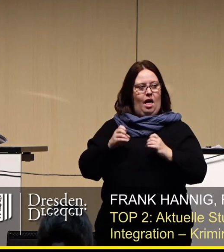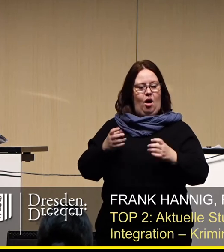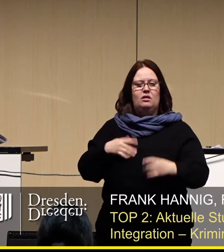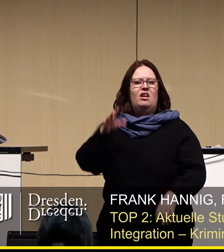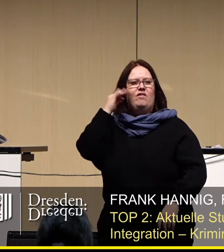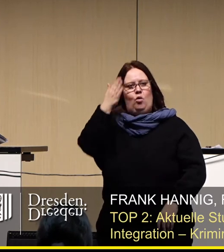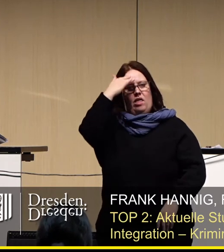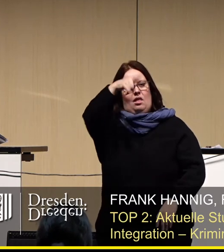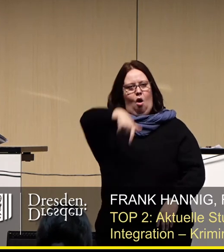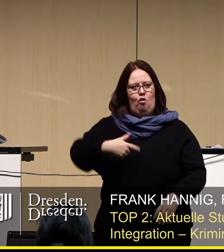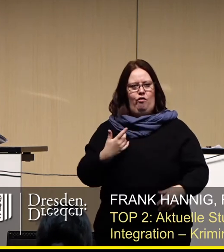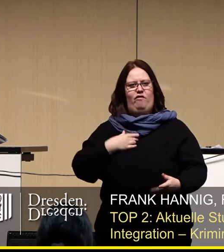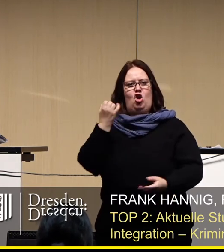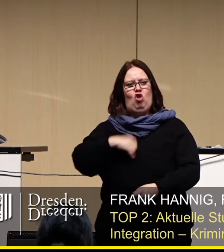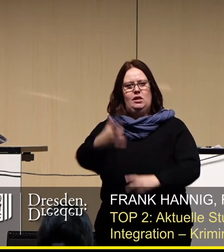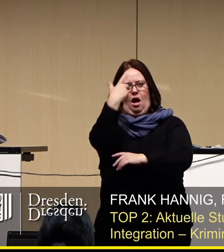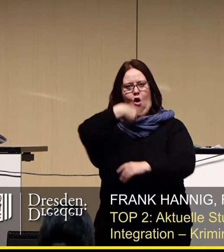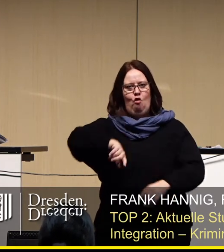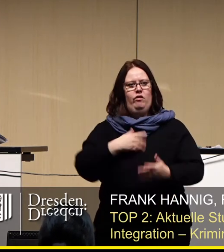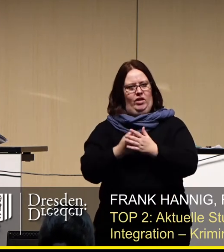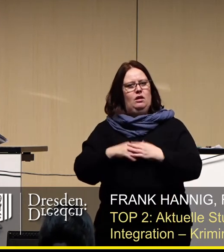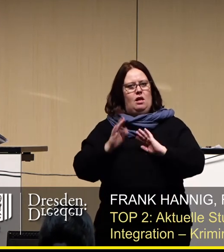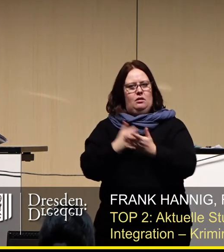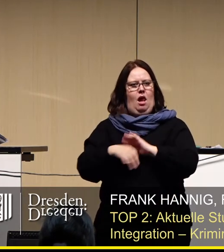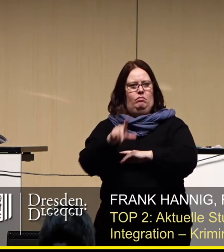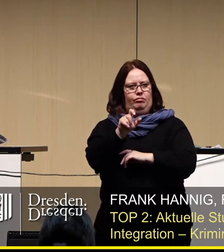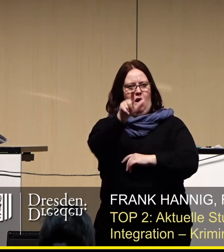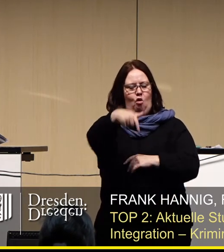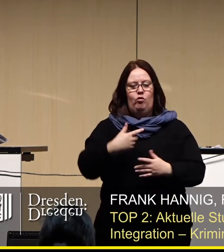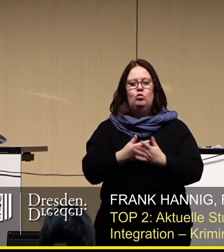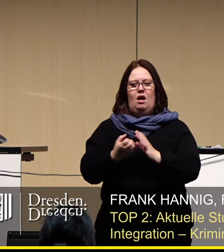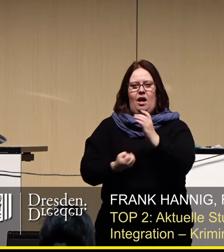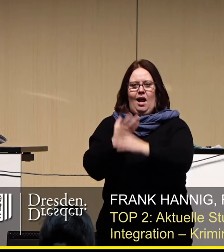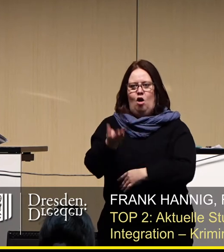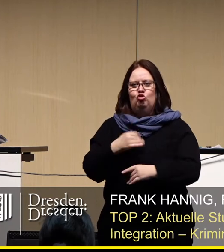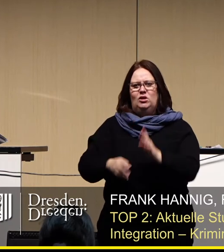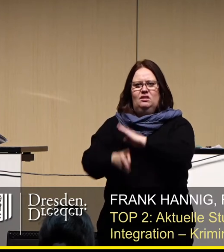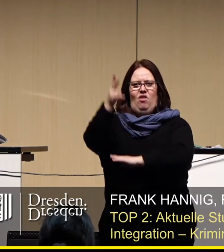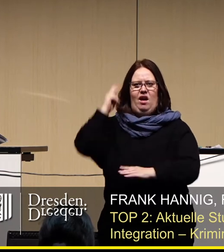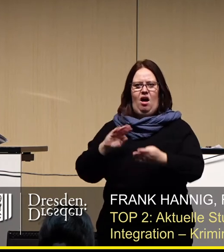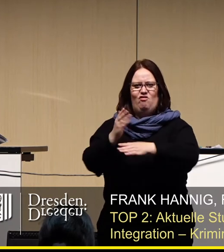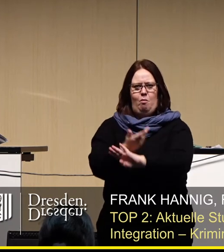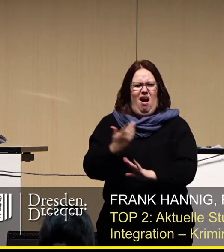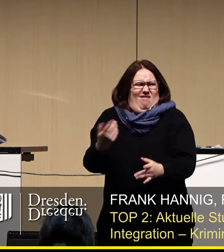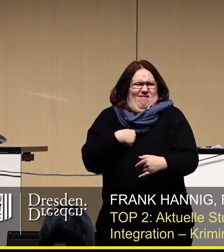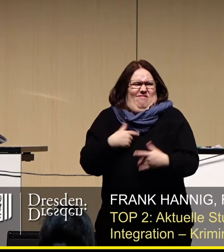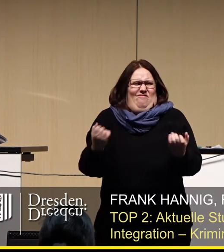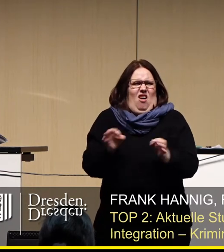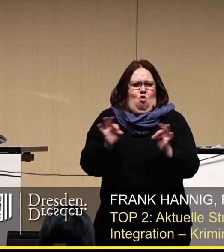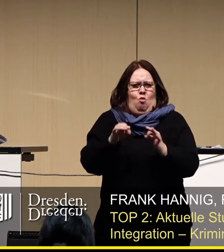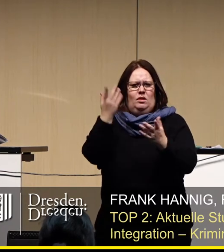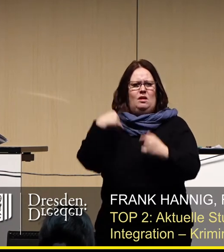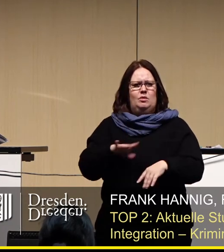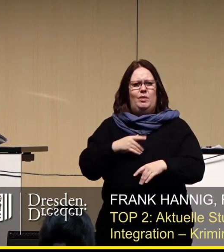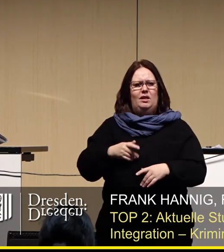die Frau kannte ich, die war scheiße zu mir, die hat das verdient. Und so dann mit der Erklärung, das ist doch alles schon zwei Jahre her, was wollt ihr von mir? Ich habe